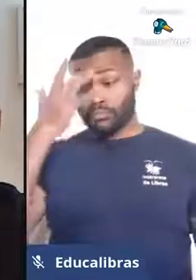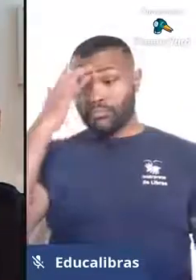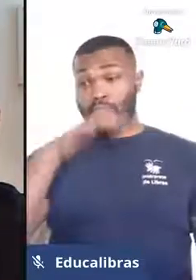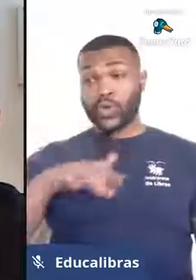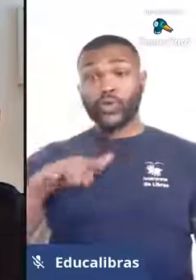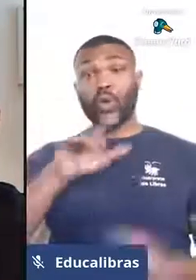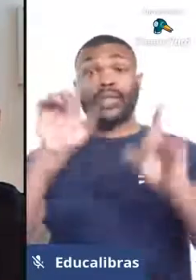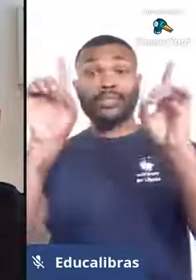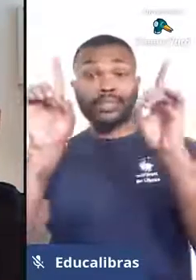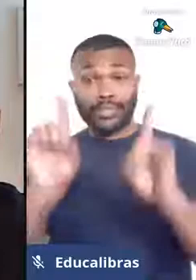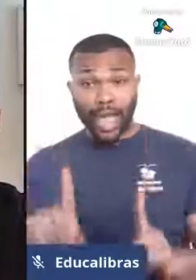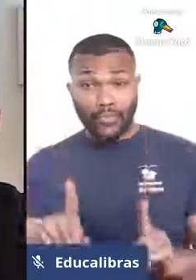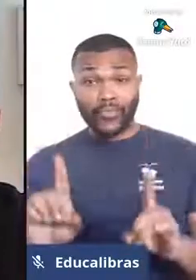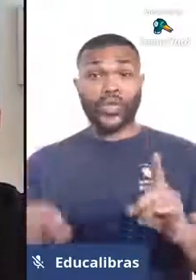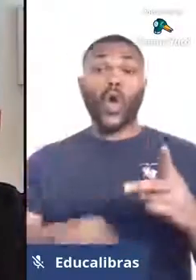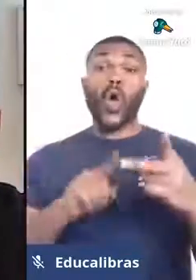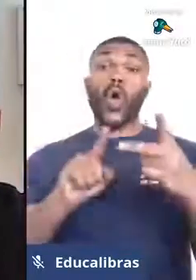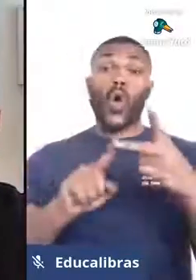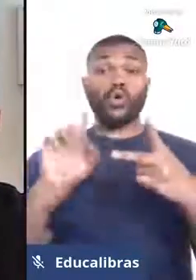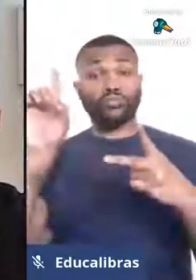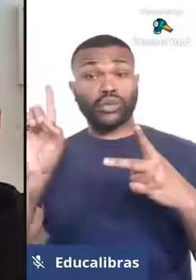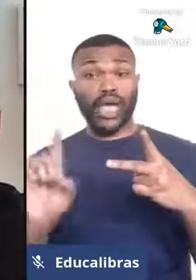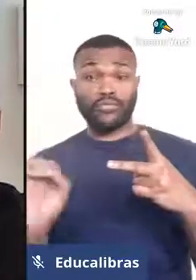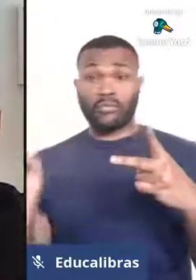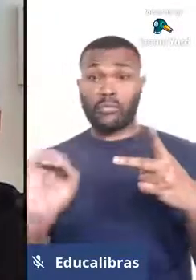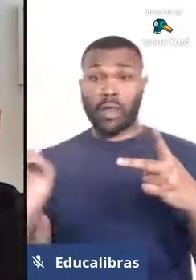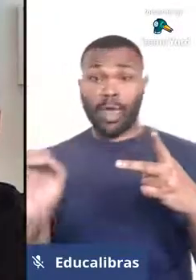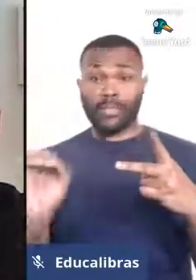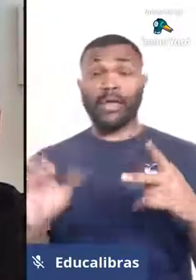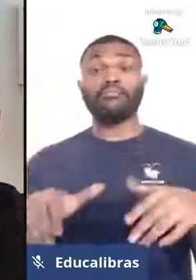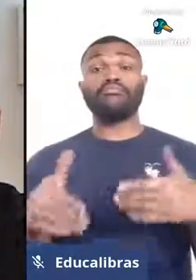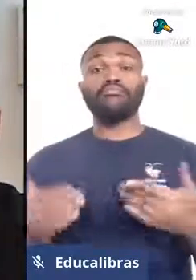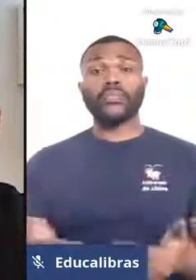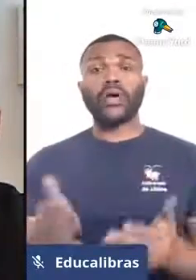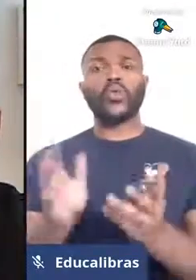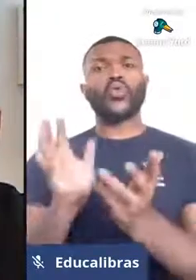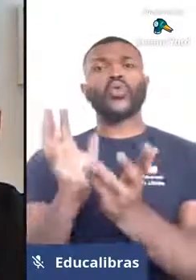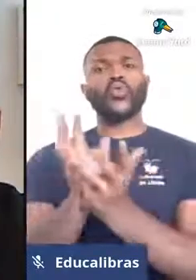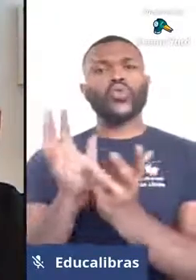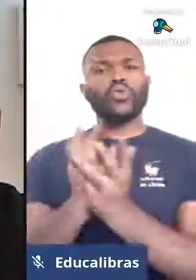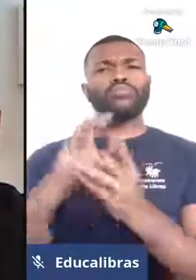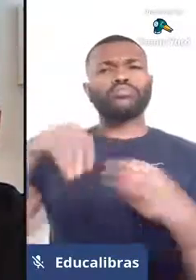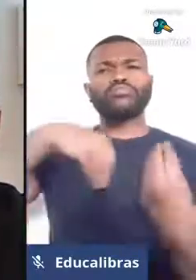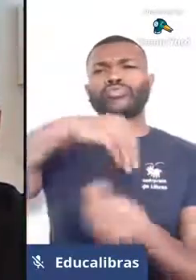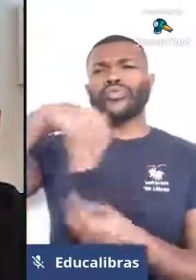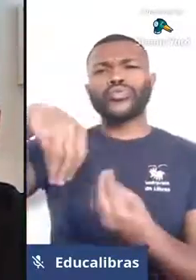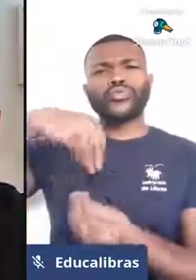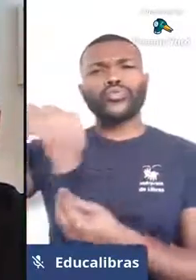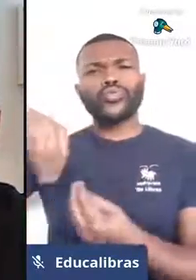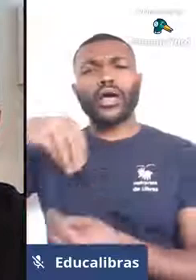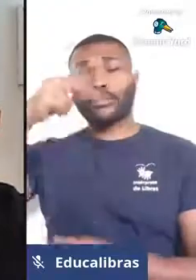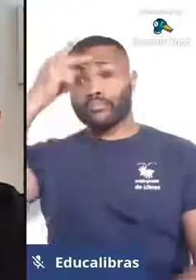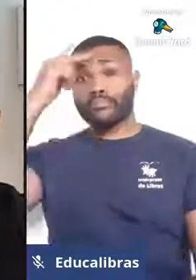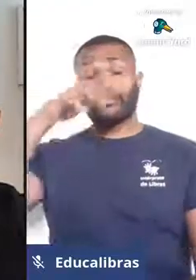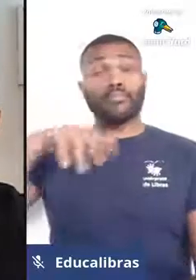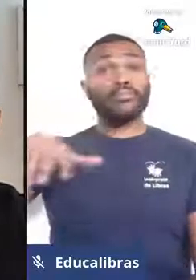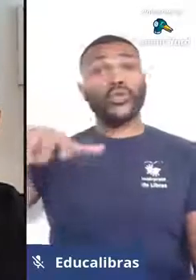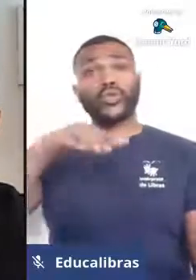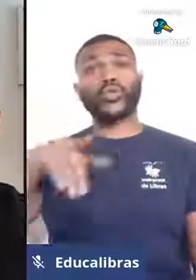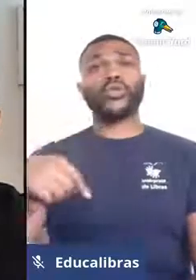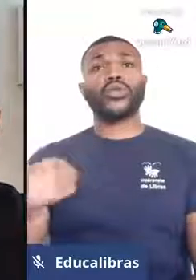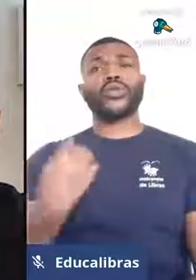deficiência, né, um grupo bastante eclético de pessoas que